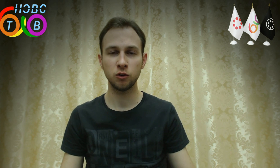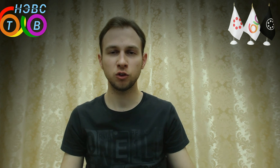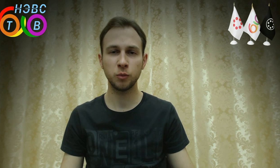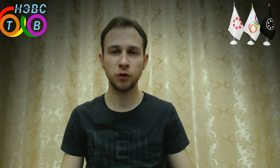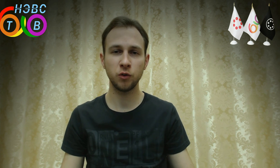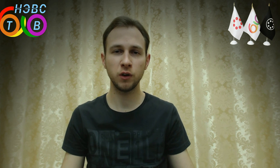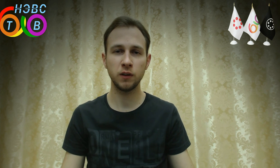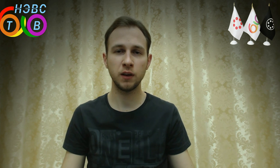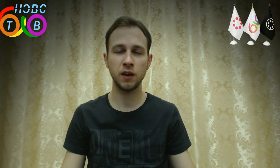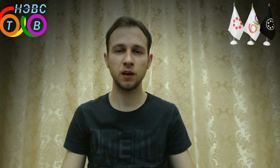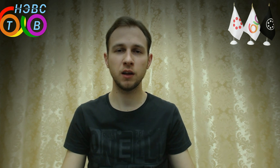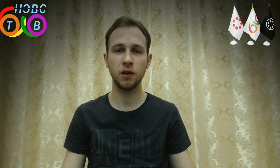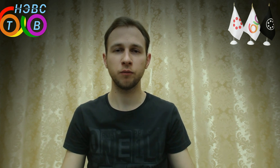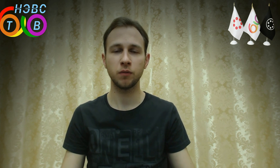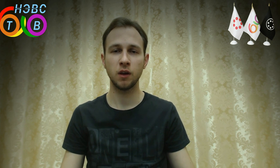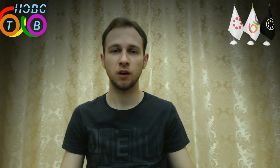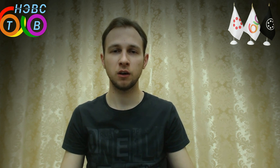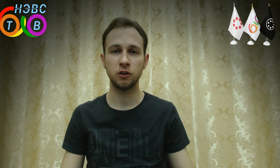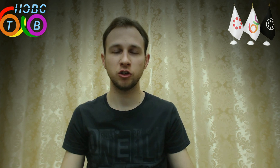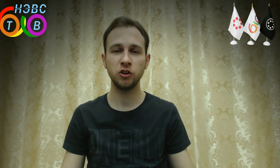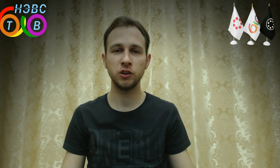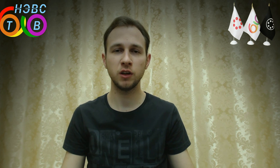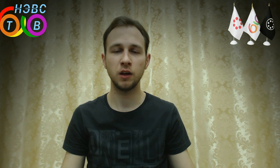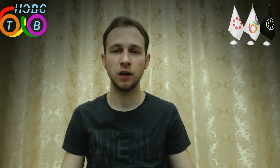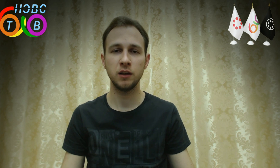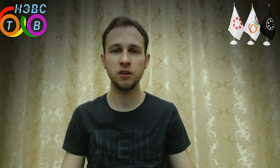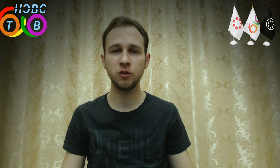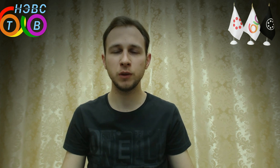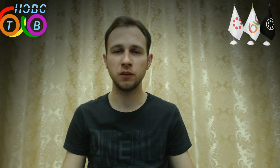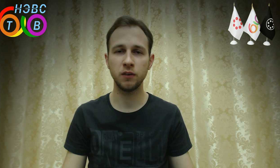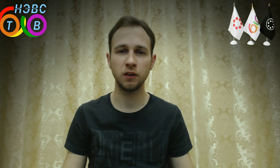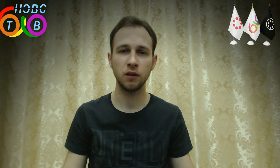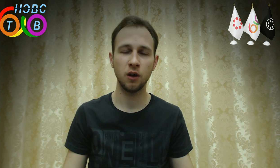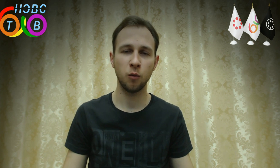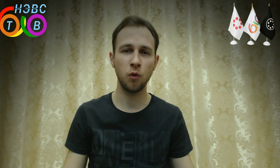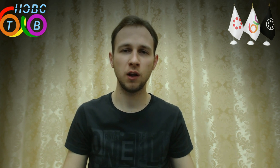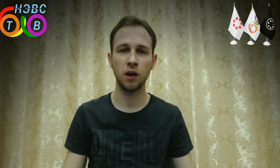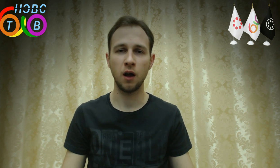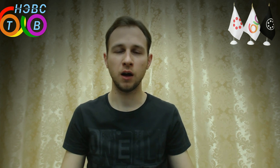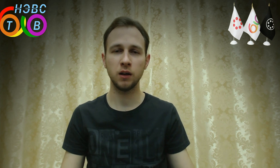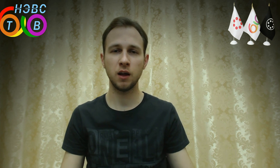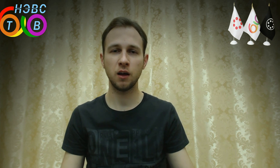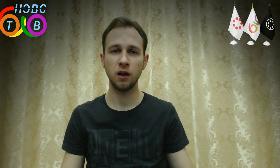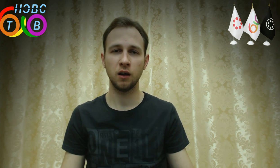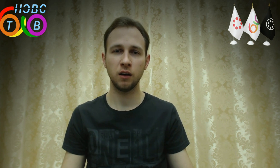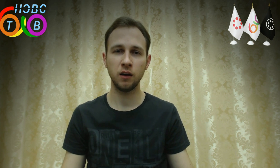что же происходит тогда, когда женщина не испытывает боли, а когда